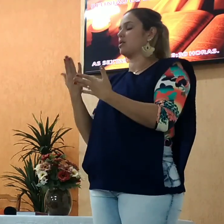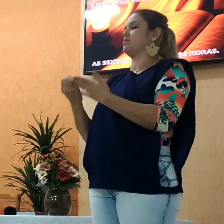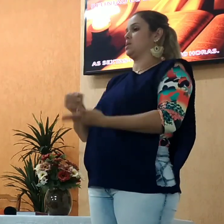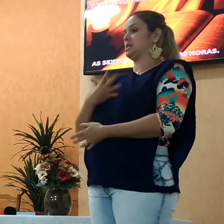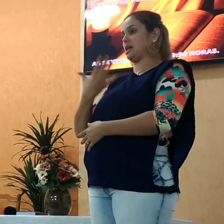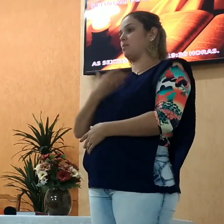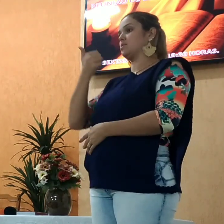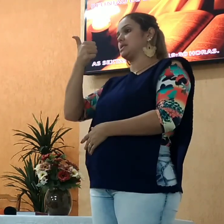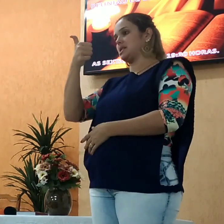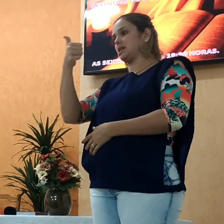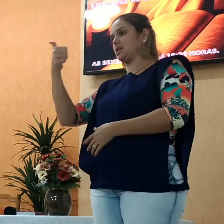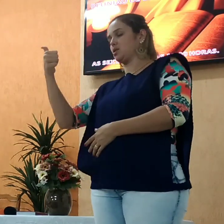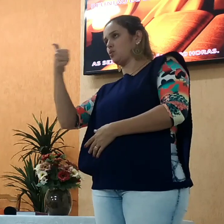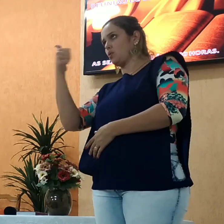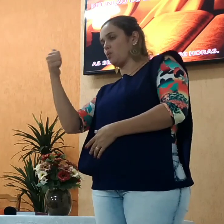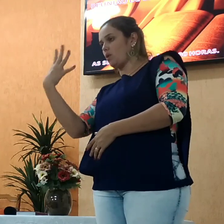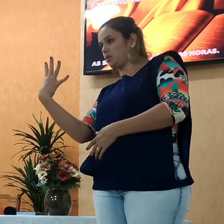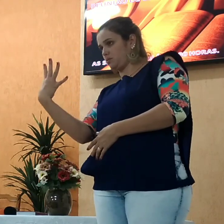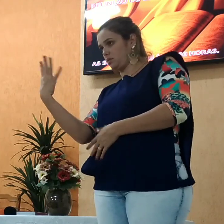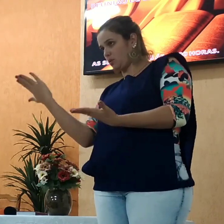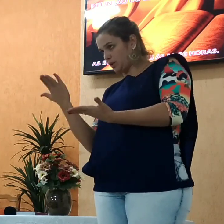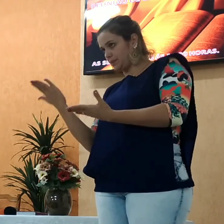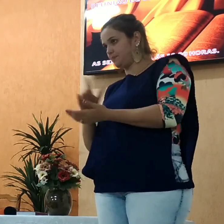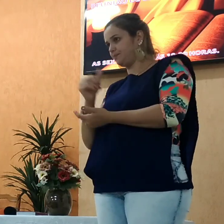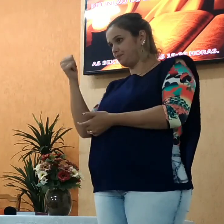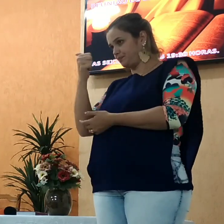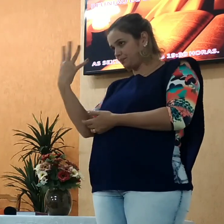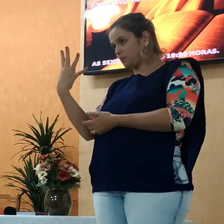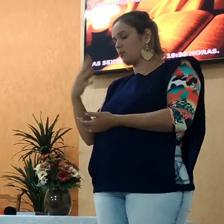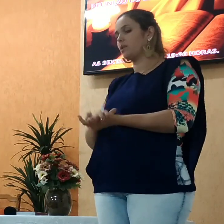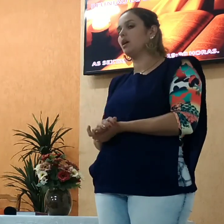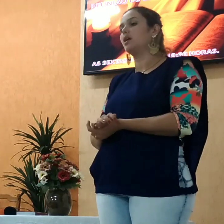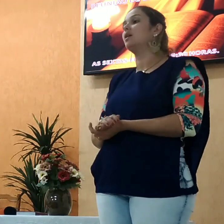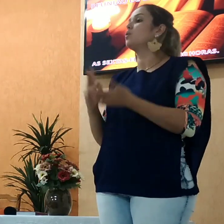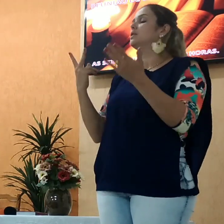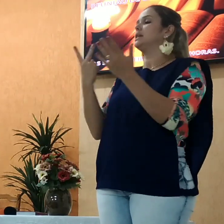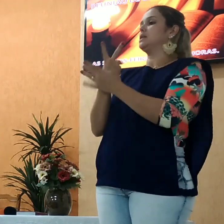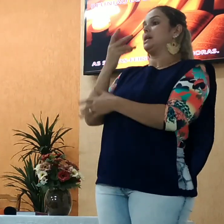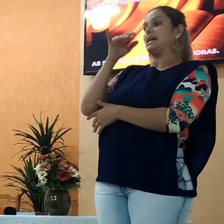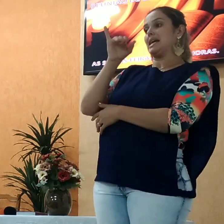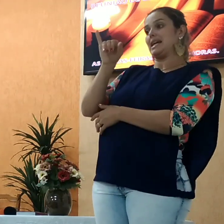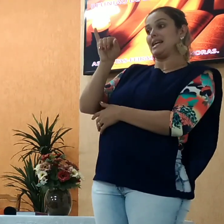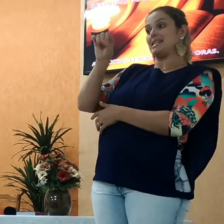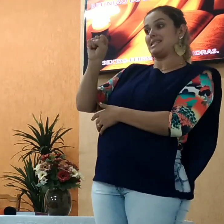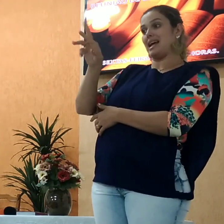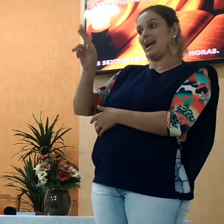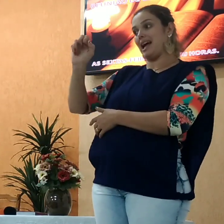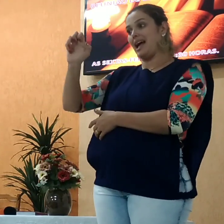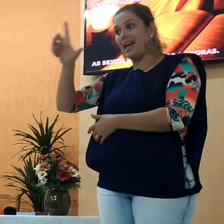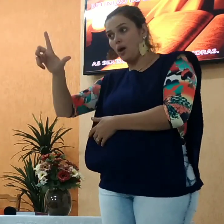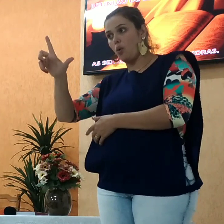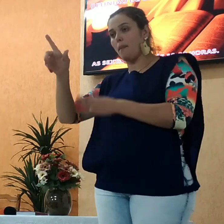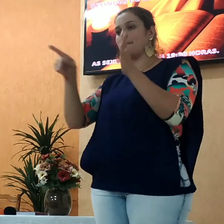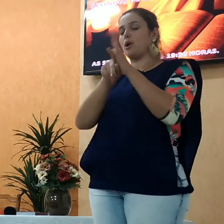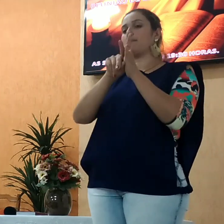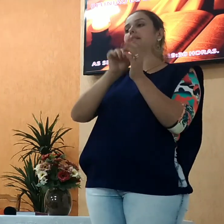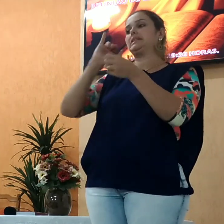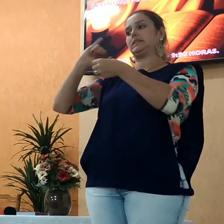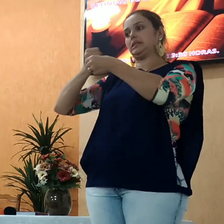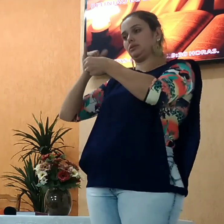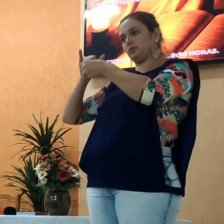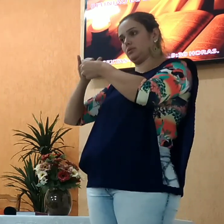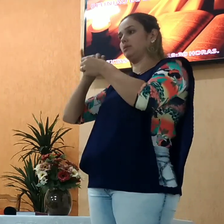114, diz assim: quando saiu Israel do Egito, e a casa de Jacó do